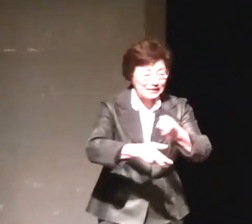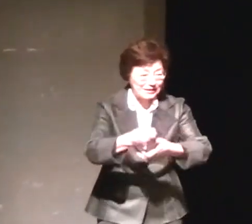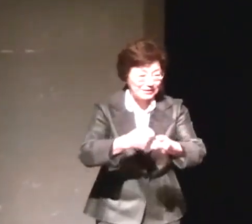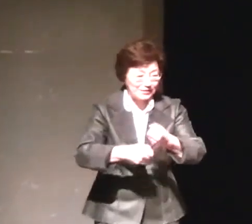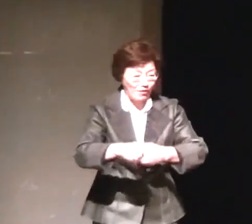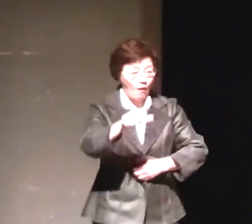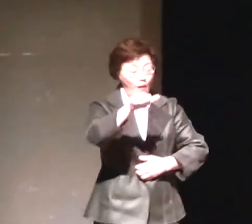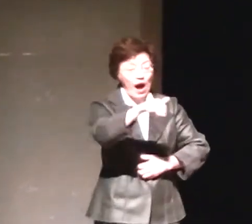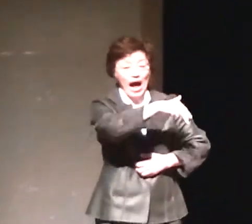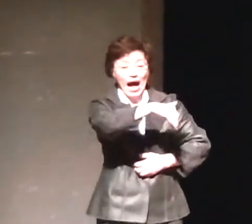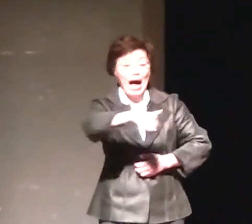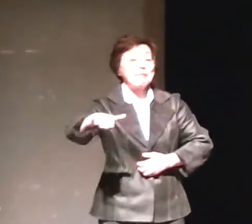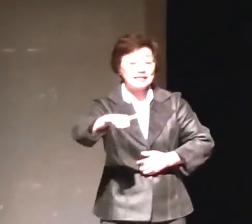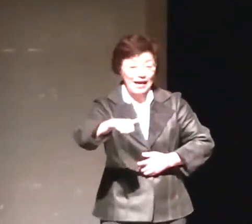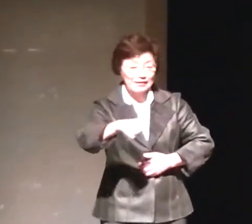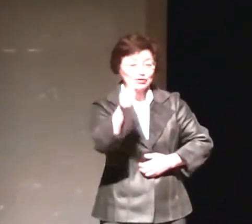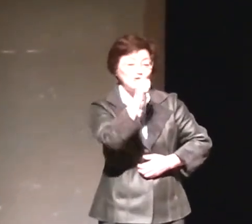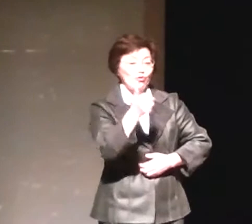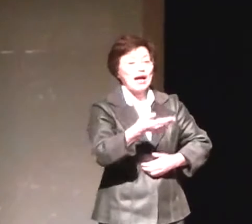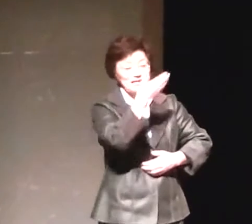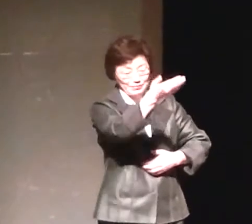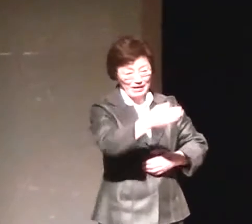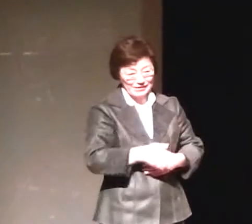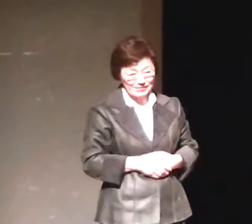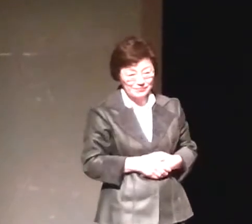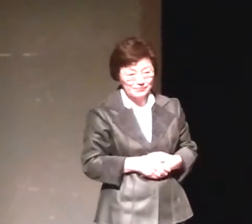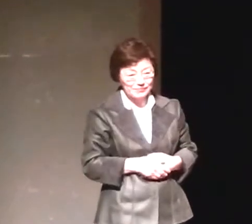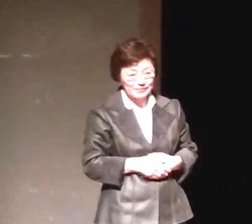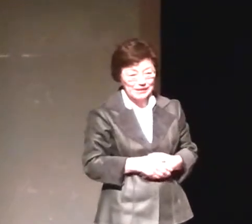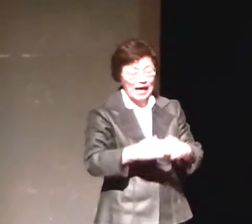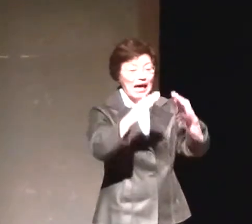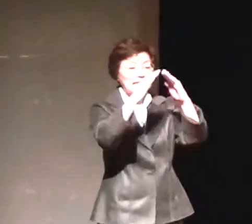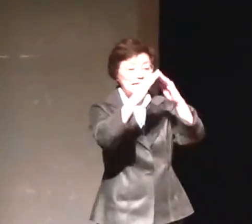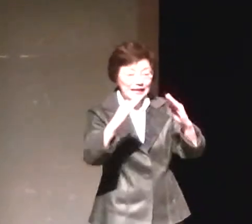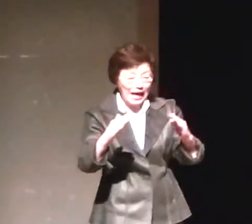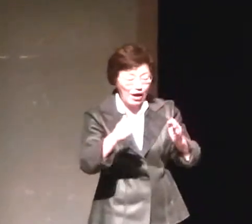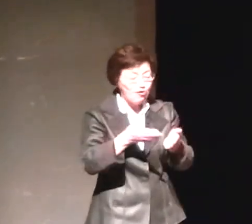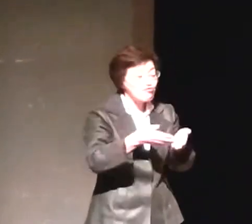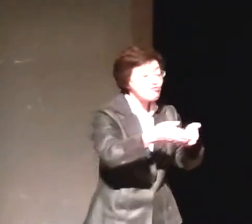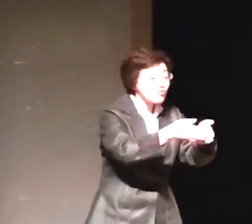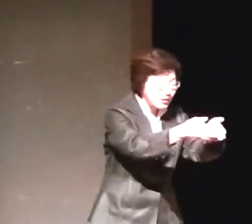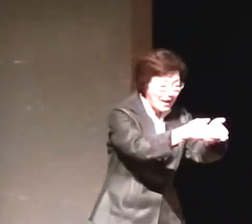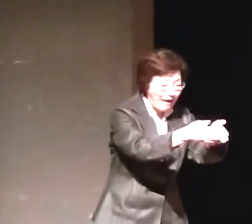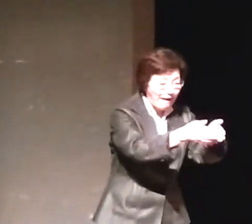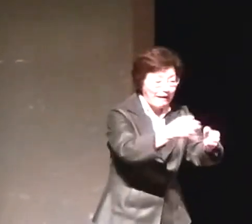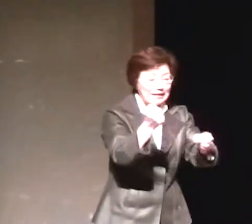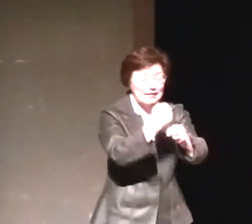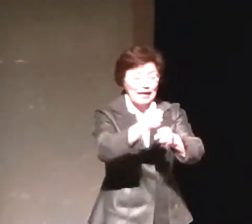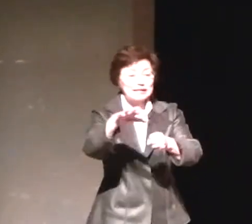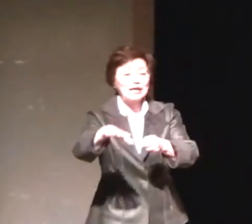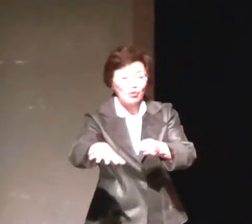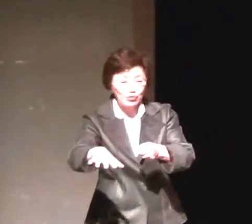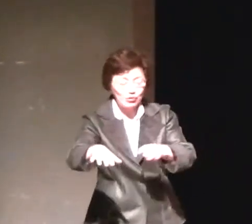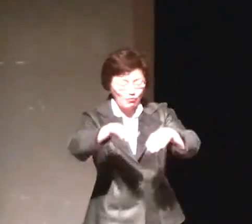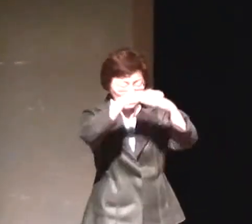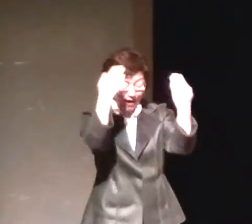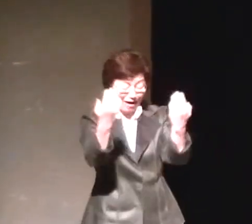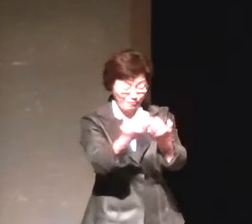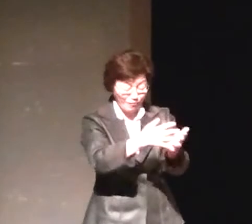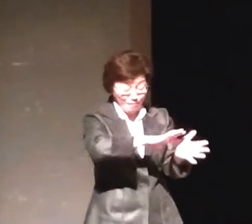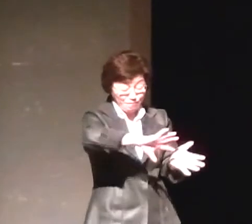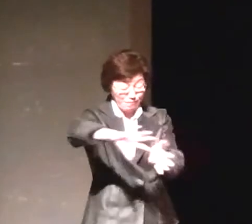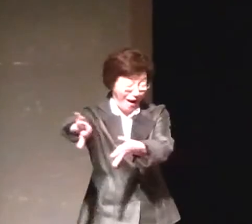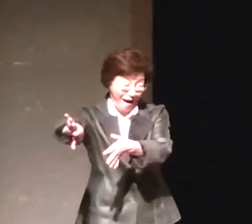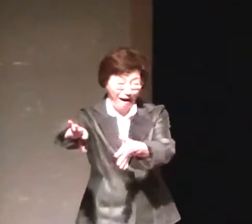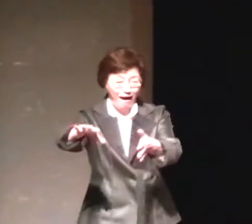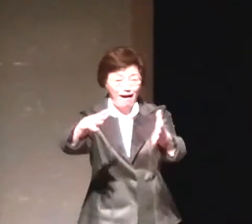は今回の震災で家はもちろん6艘の船も作業所もその全てを流されてしまい